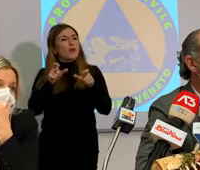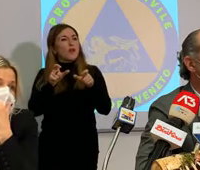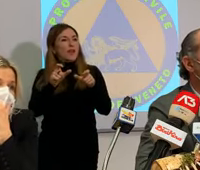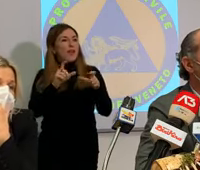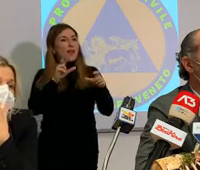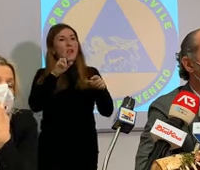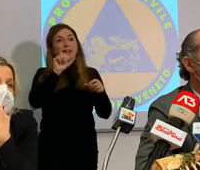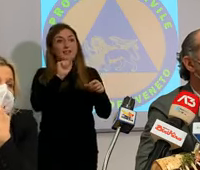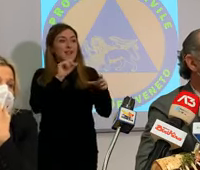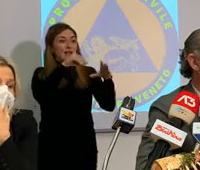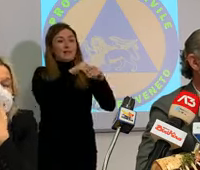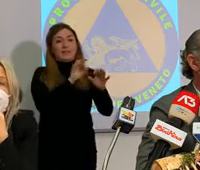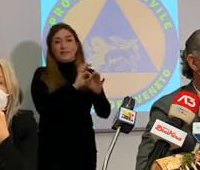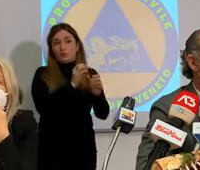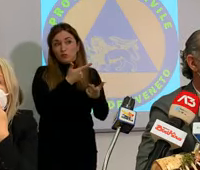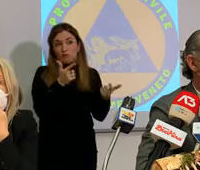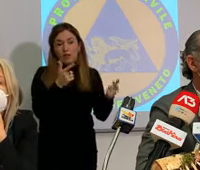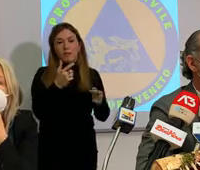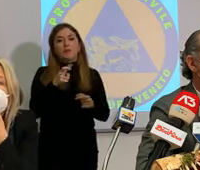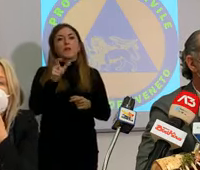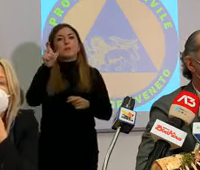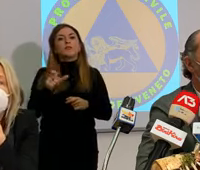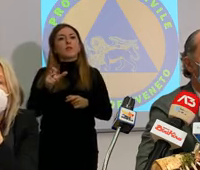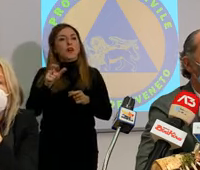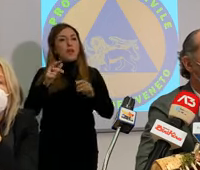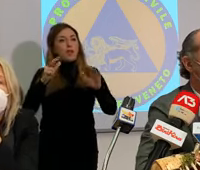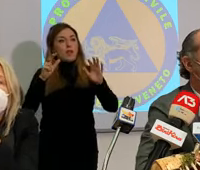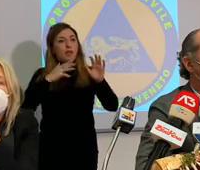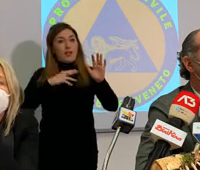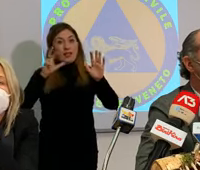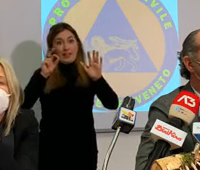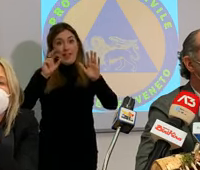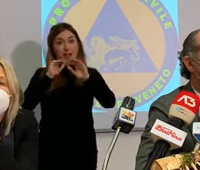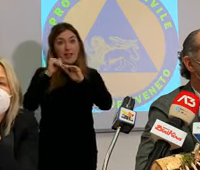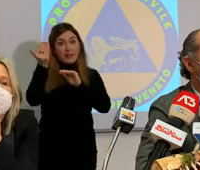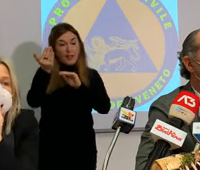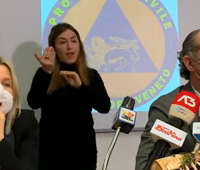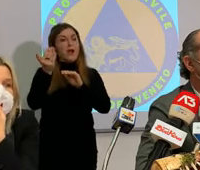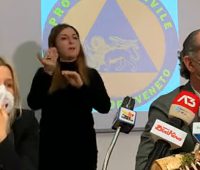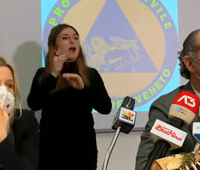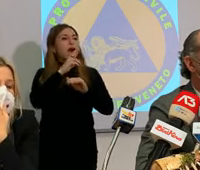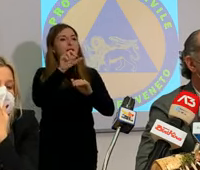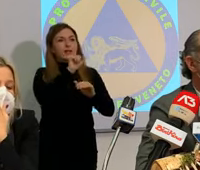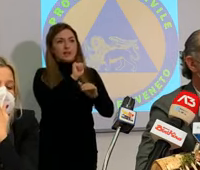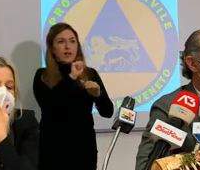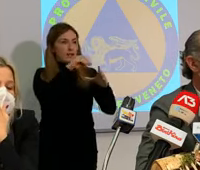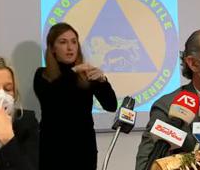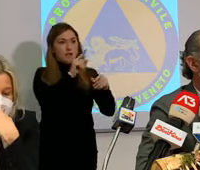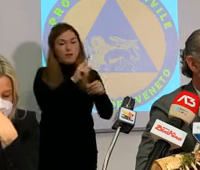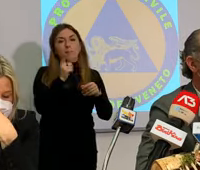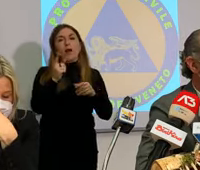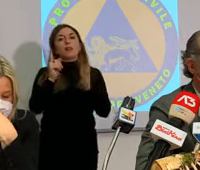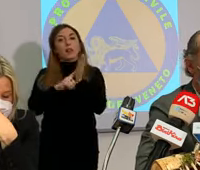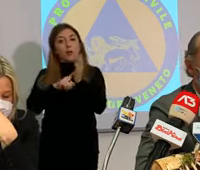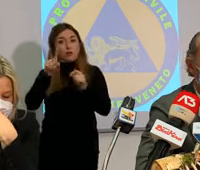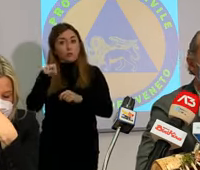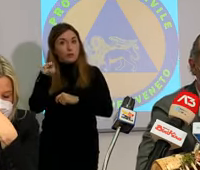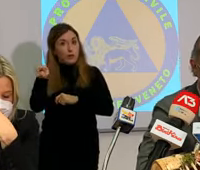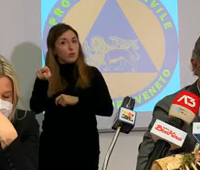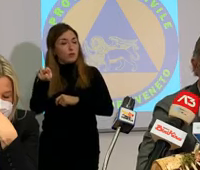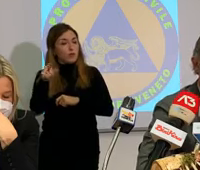l'over ottantenne che ancora a casa e non è in una casa di riposo non abbia addirittura essere vaccinato cioè non